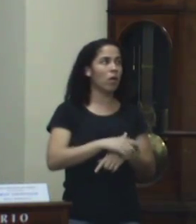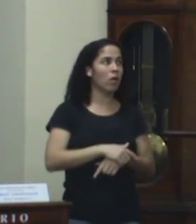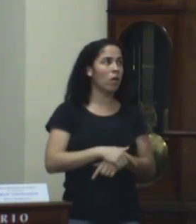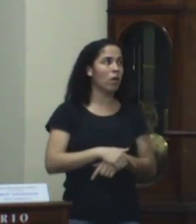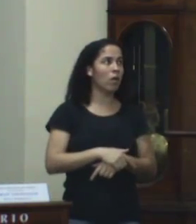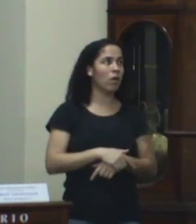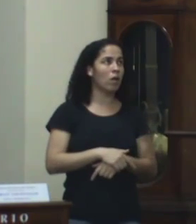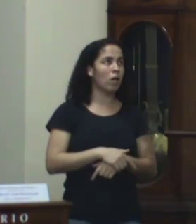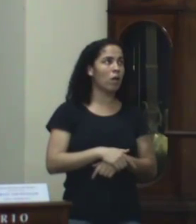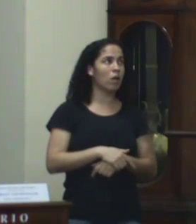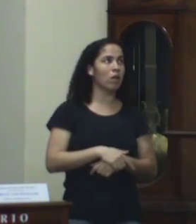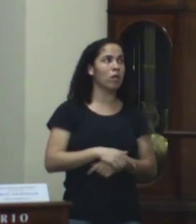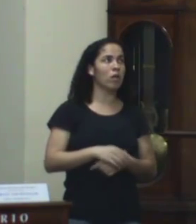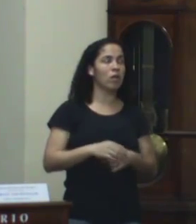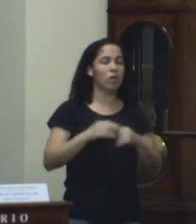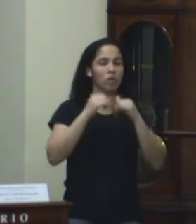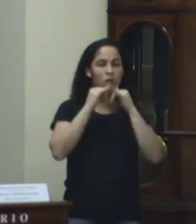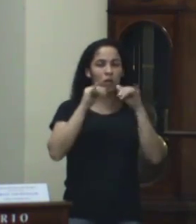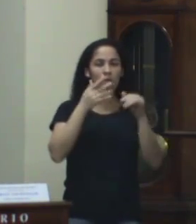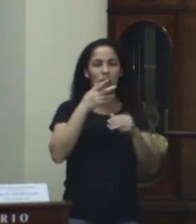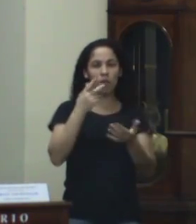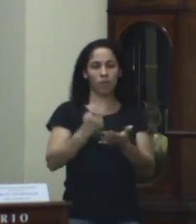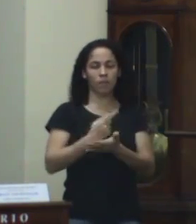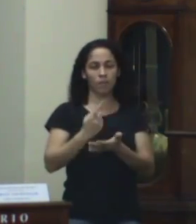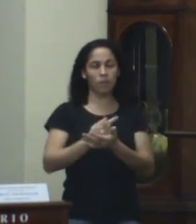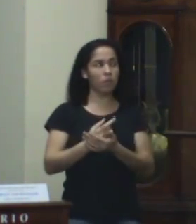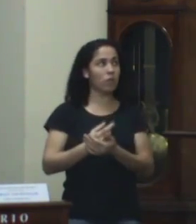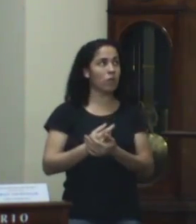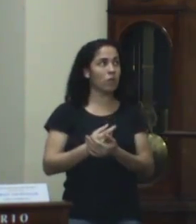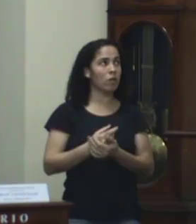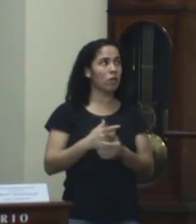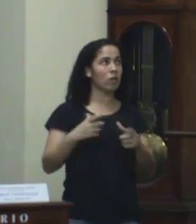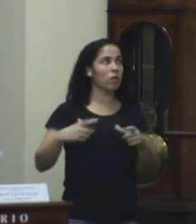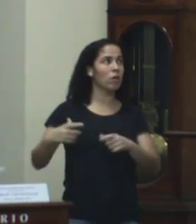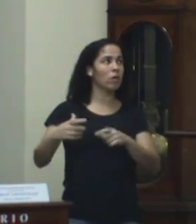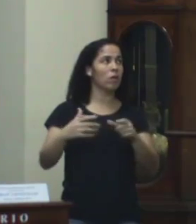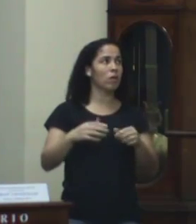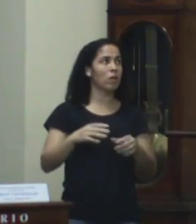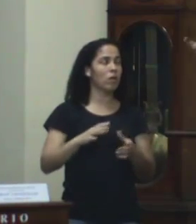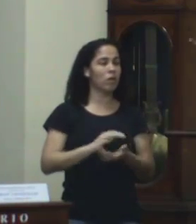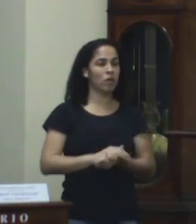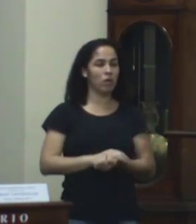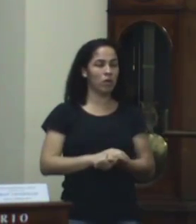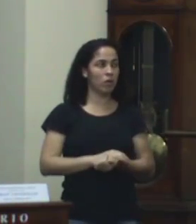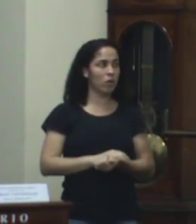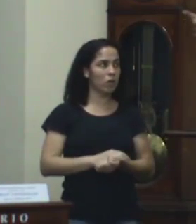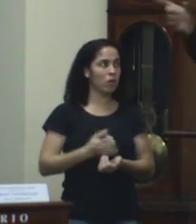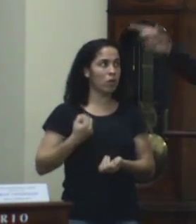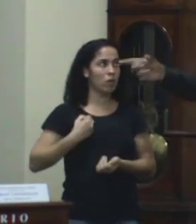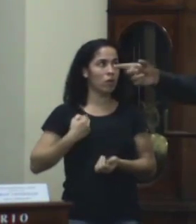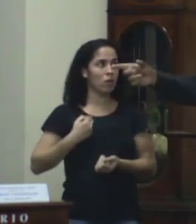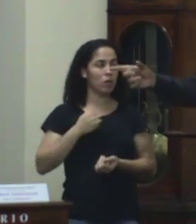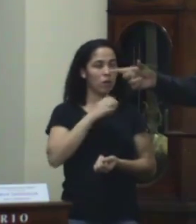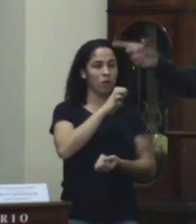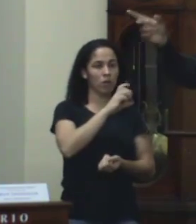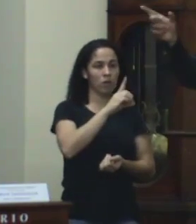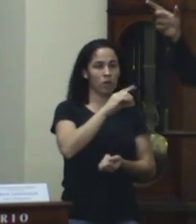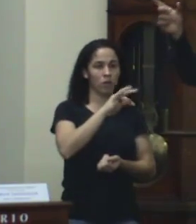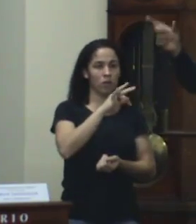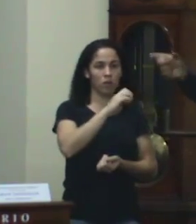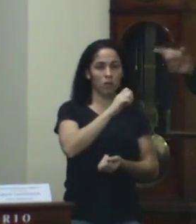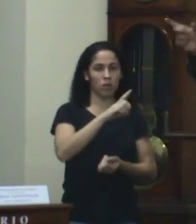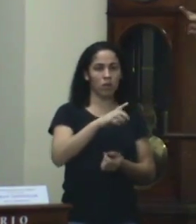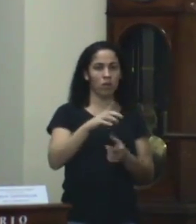vez dado errado a questão do estacionamento rotativo. O número de vagas do edital